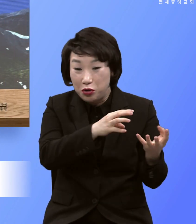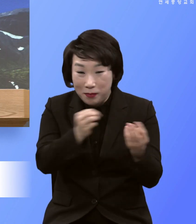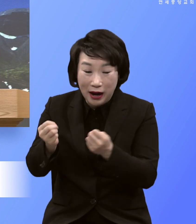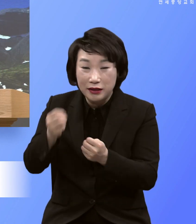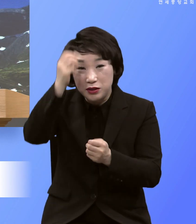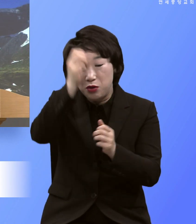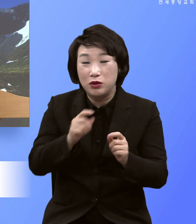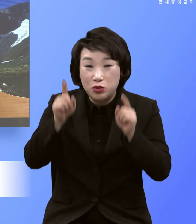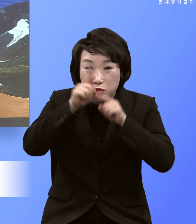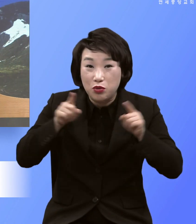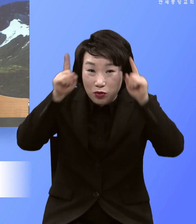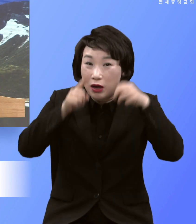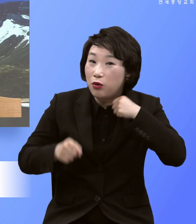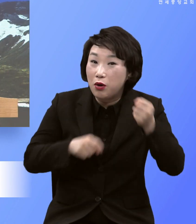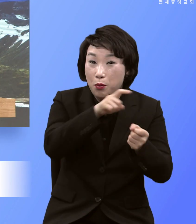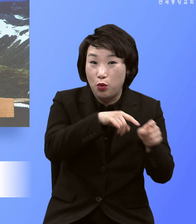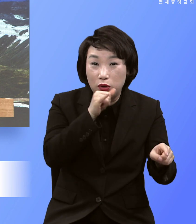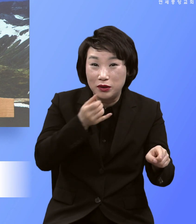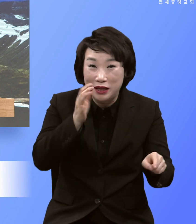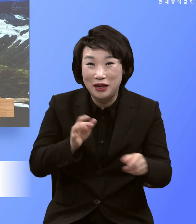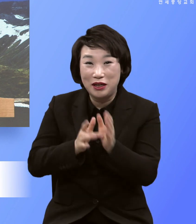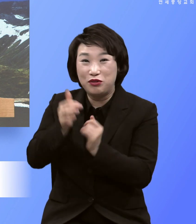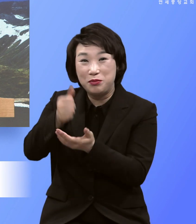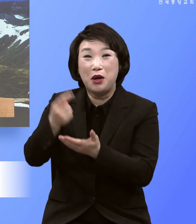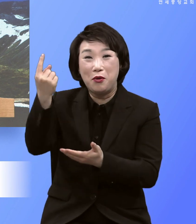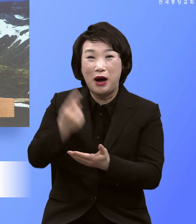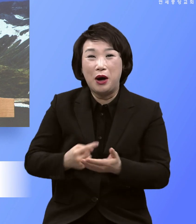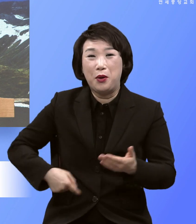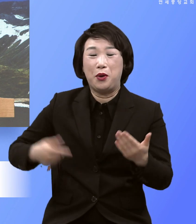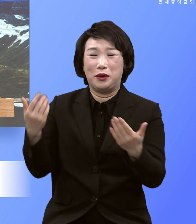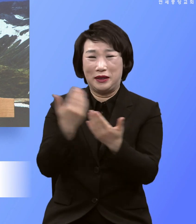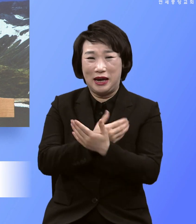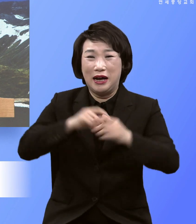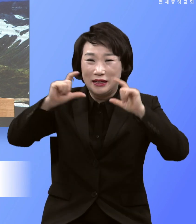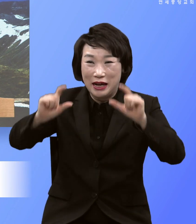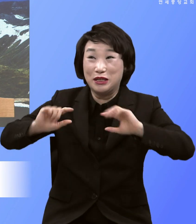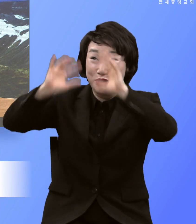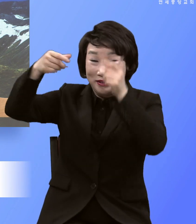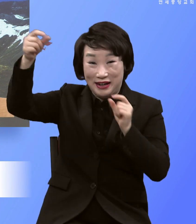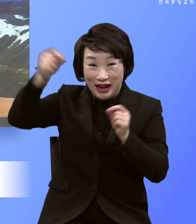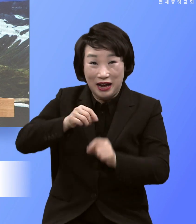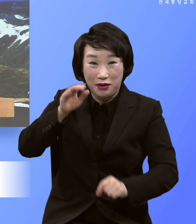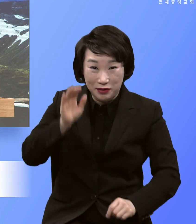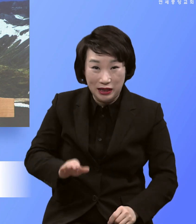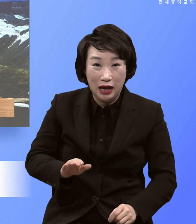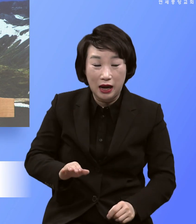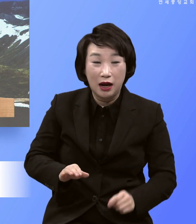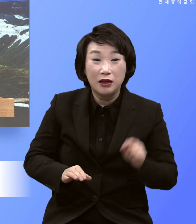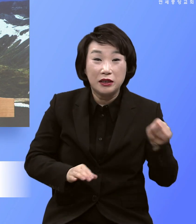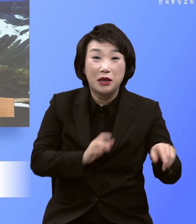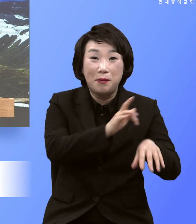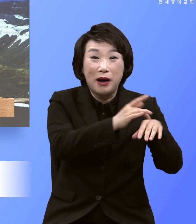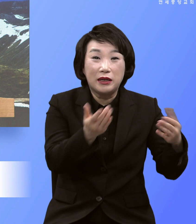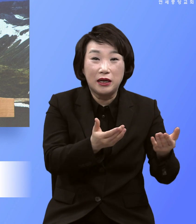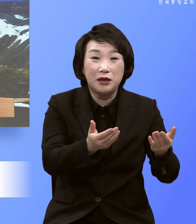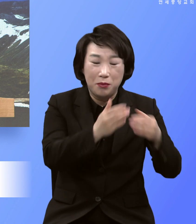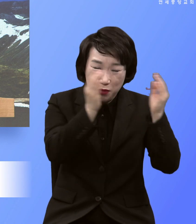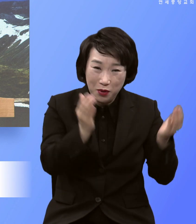영혼을 지옥 보내려고 하는데 회개하라 천국이 가까웠다 마귀의